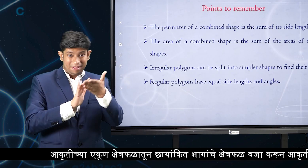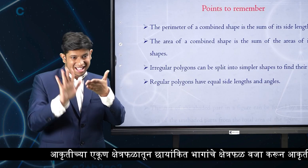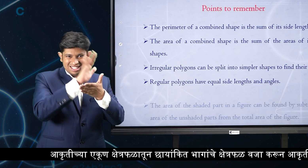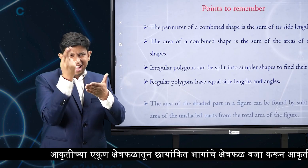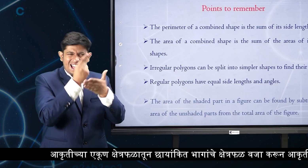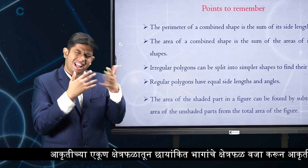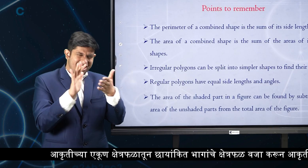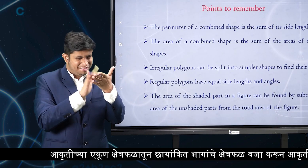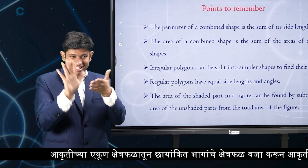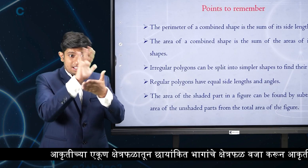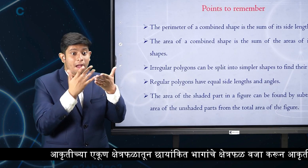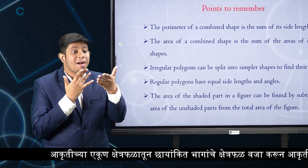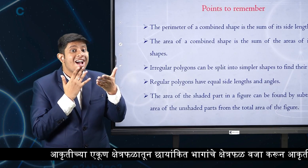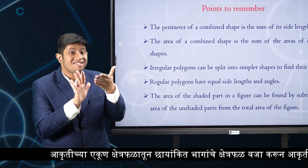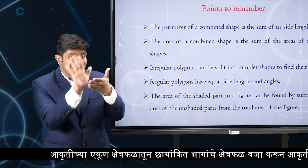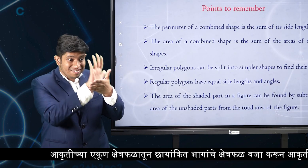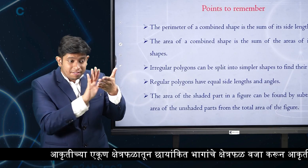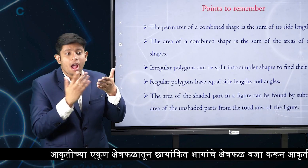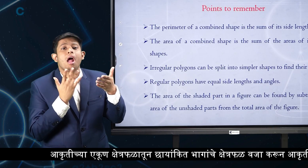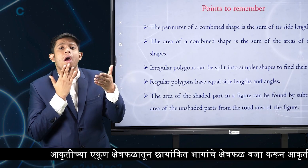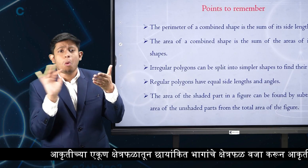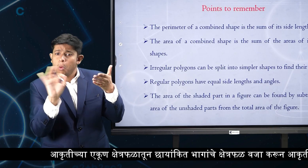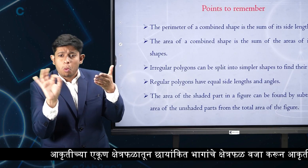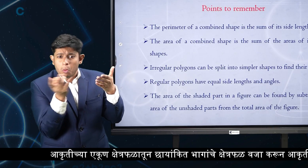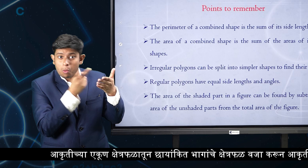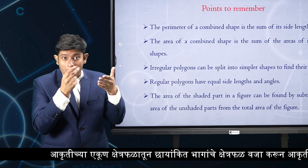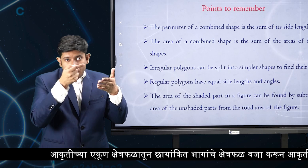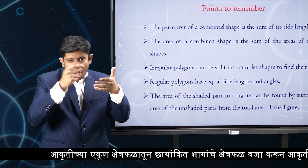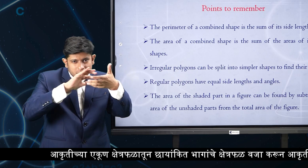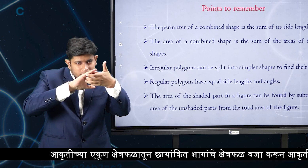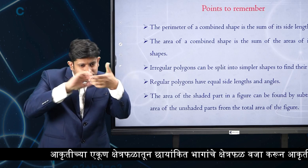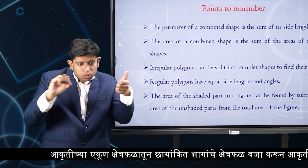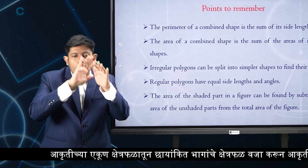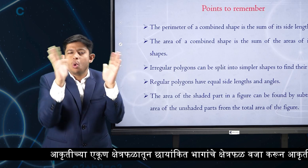आकृतीच्या एकूण क्षेत्रफळातून छायांकित भागांचे क्षेत्रफळ वजा करून